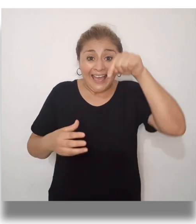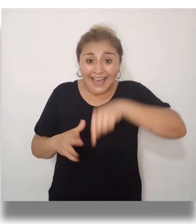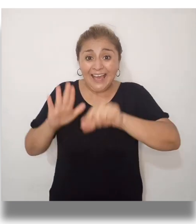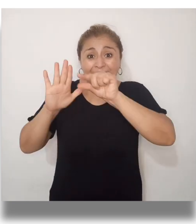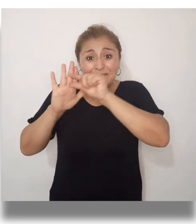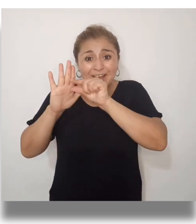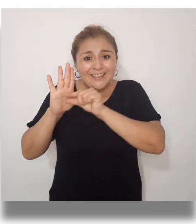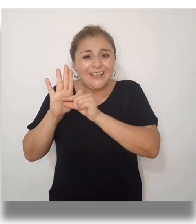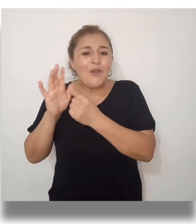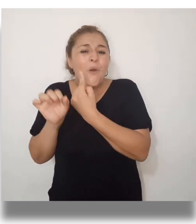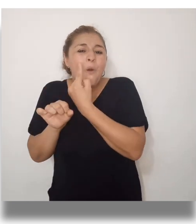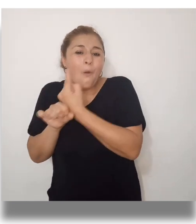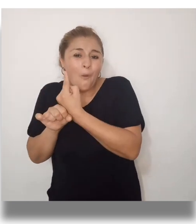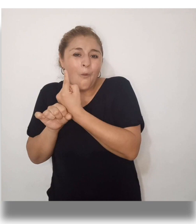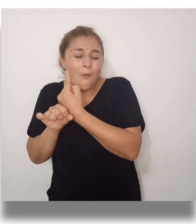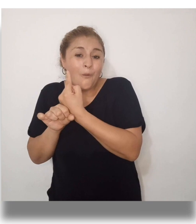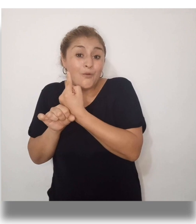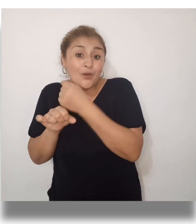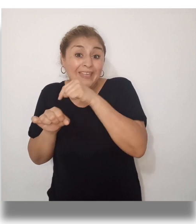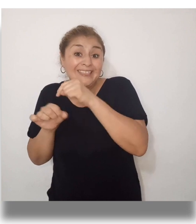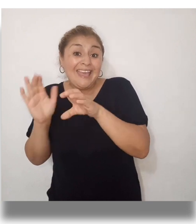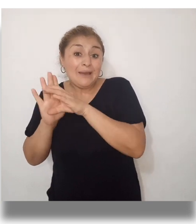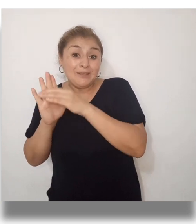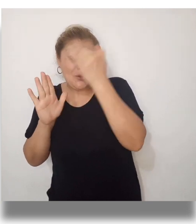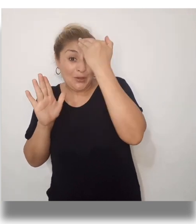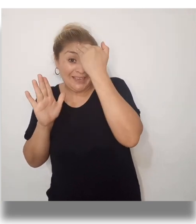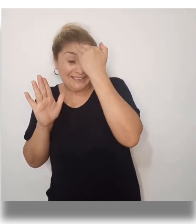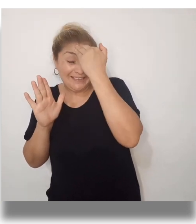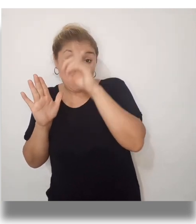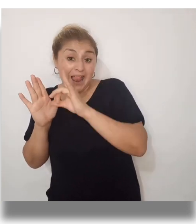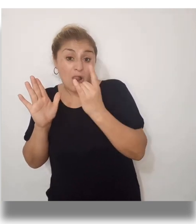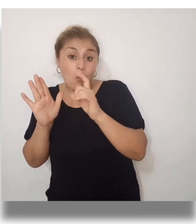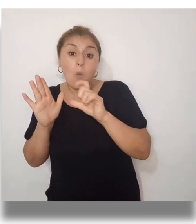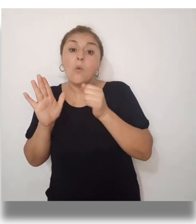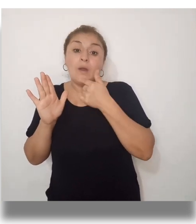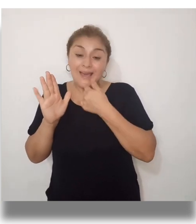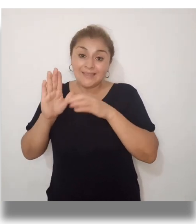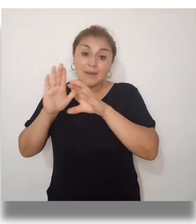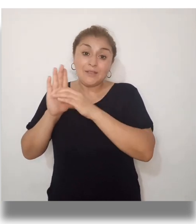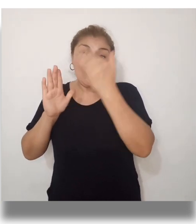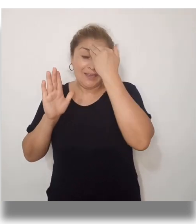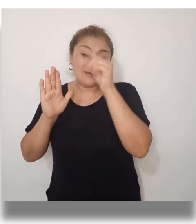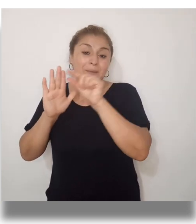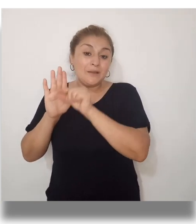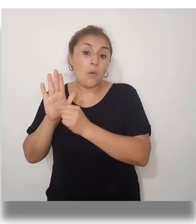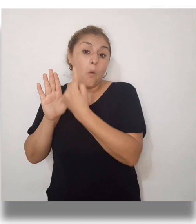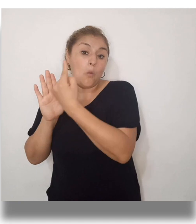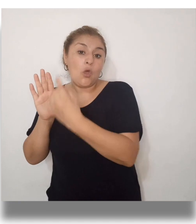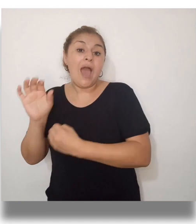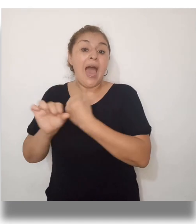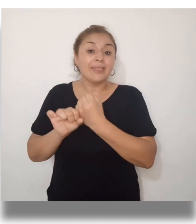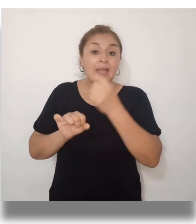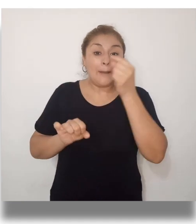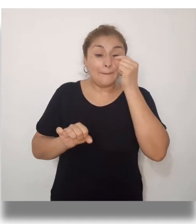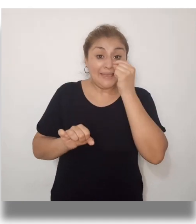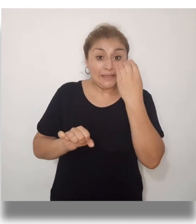desde el versículo 1 del capítulo 15 de Lucas hasta